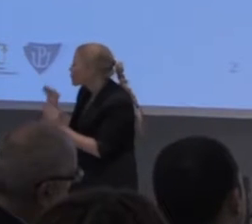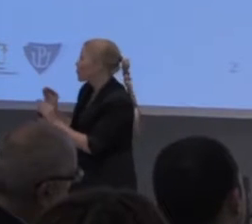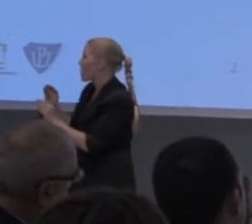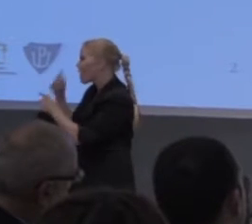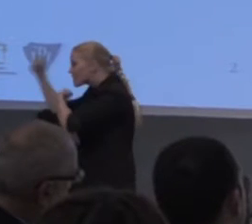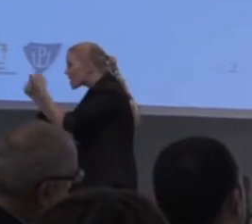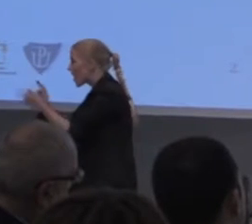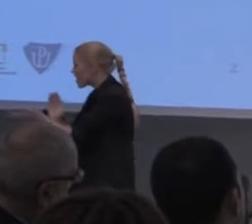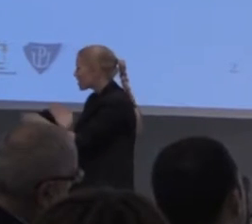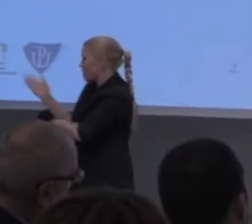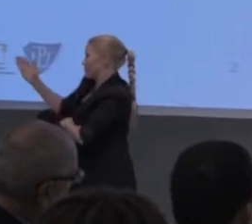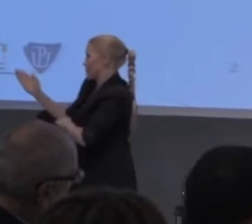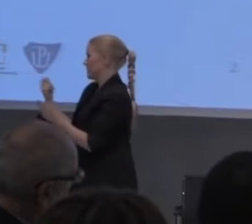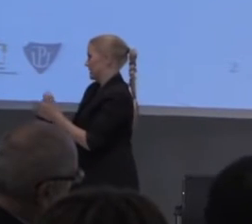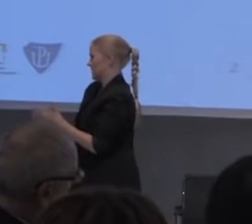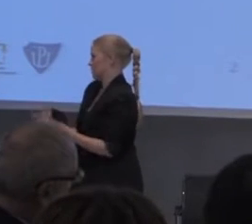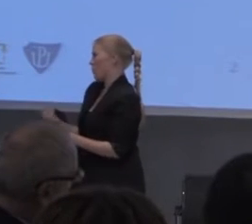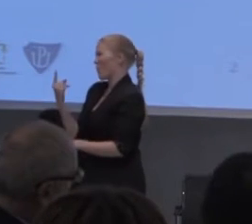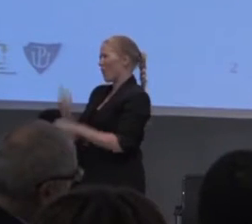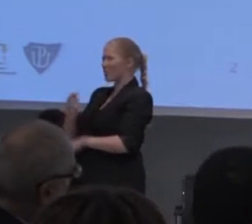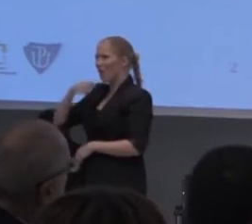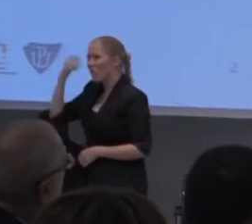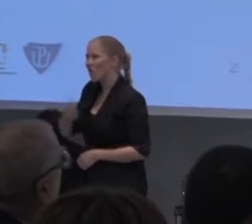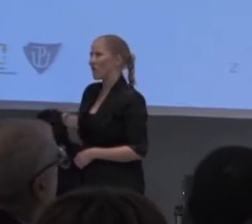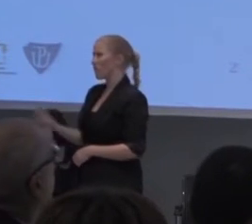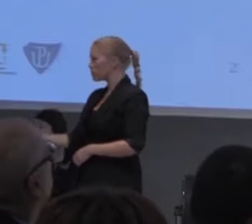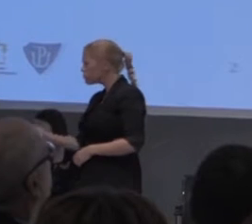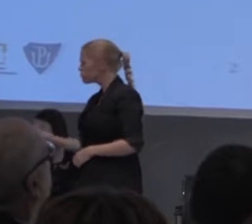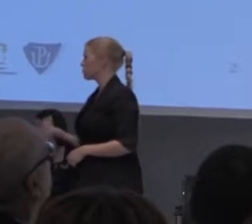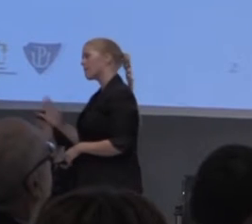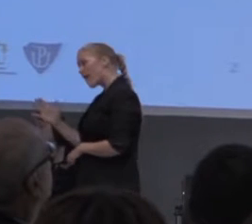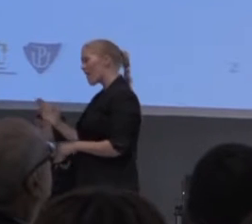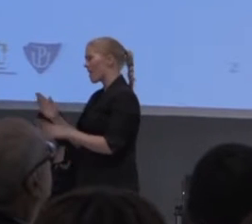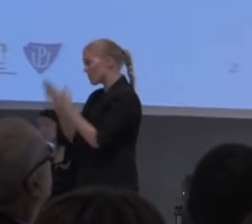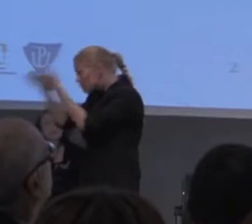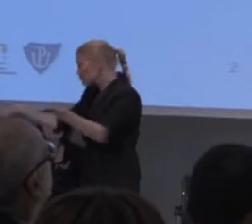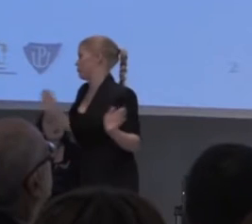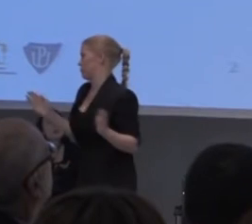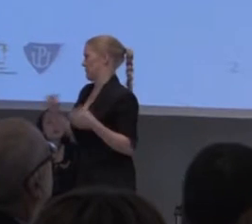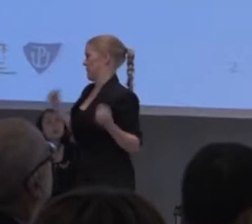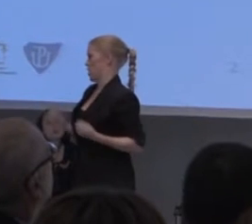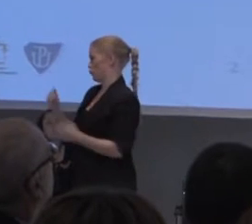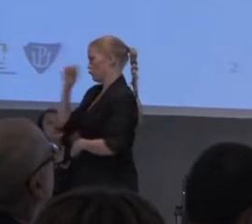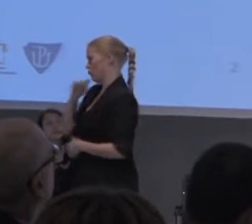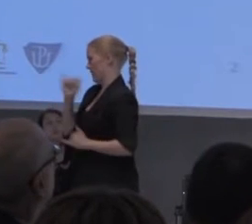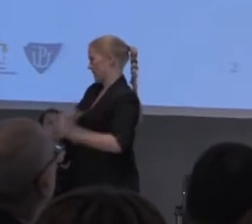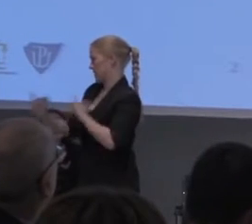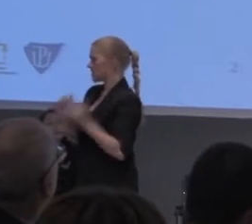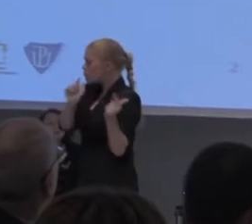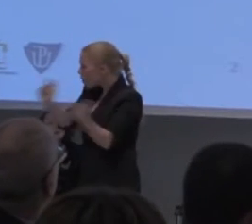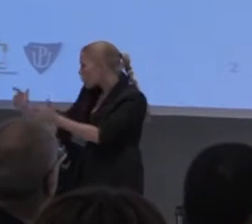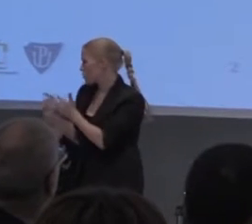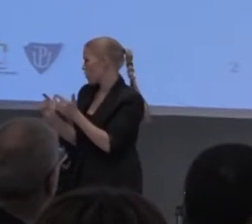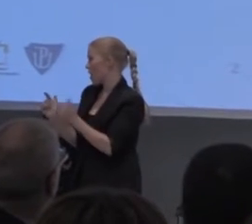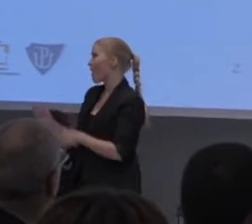Sýrii nebo o Ukrajině samozřejmě, ale já jsem strašně rád, že to děláme, protože když si vzpomenu na těch uplynulých